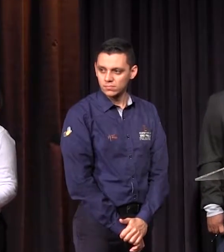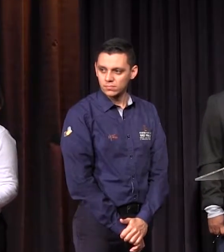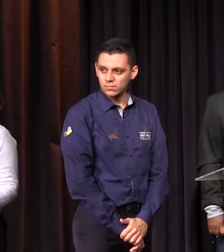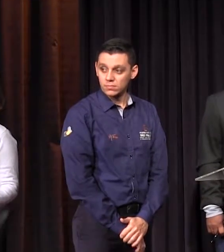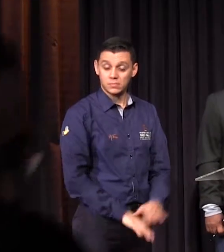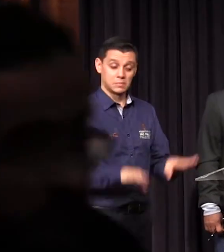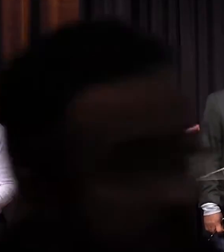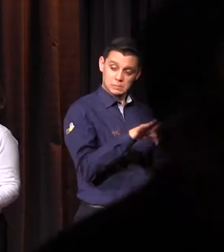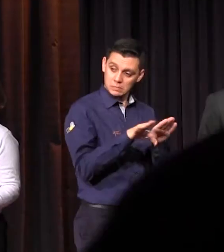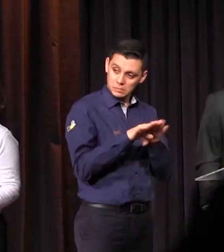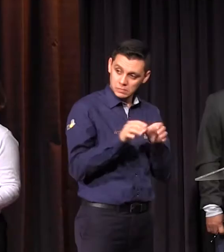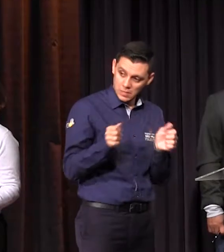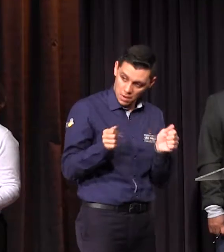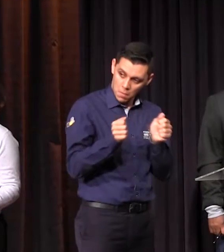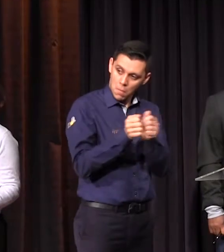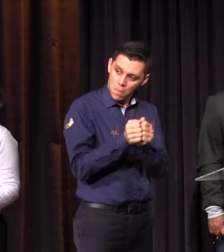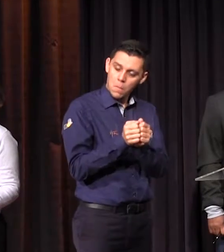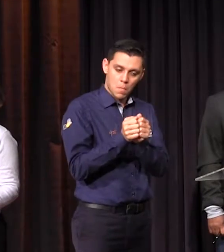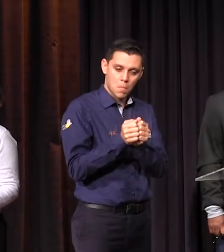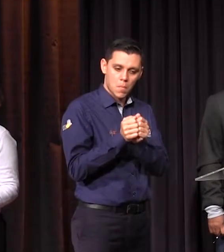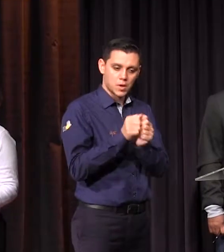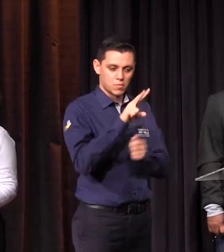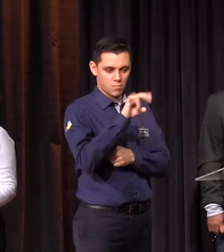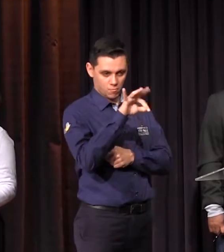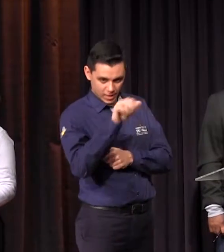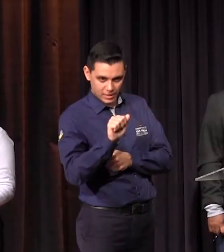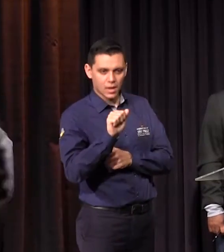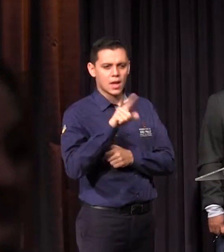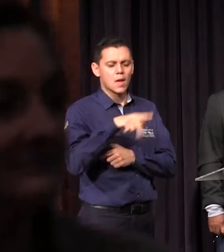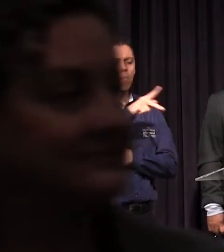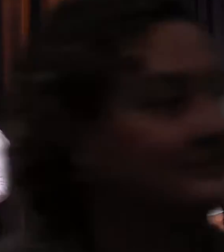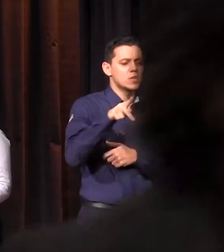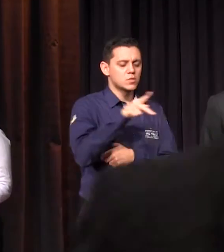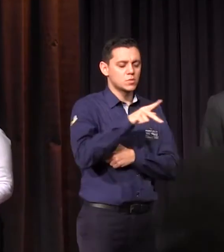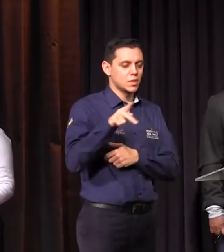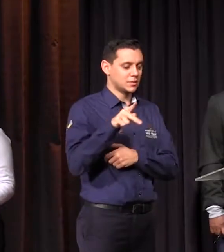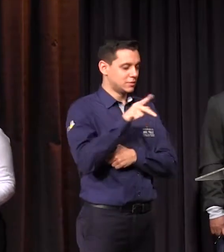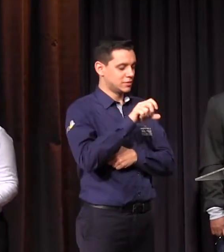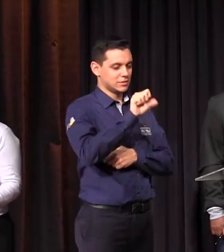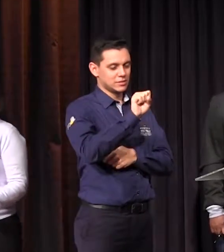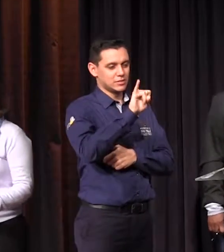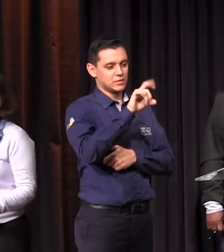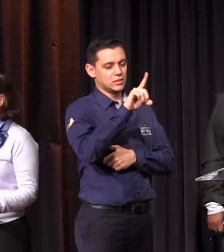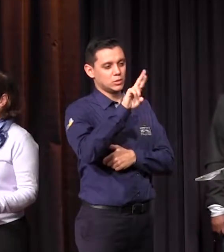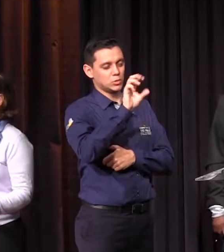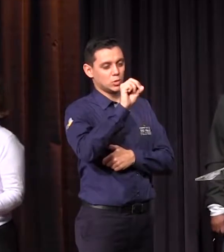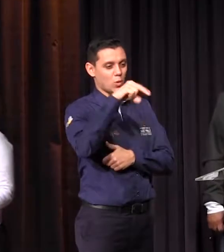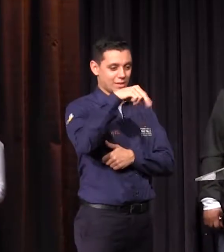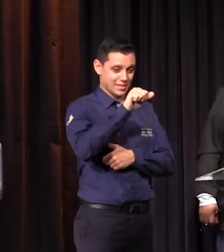acompanhando a vida a professoras hidromar borges de oliveira